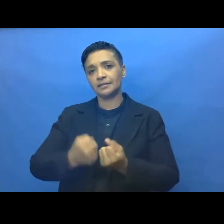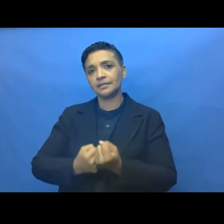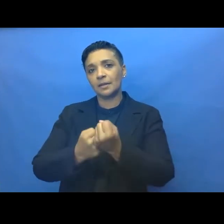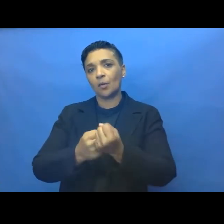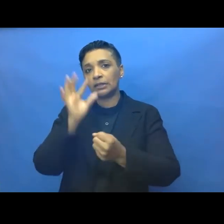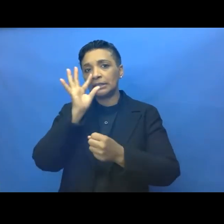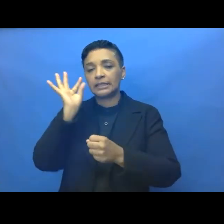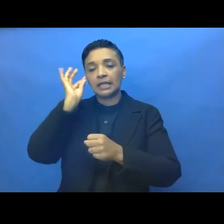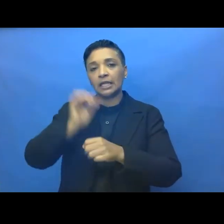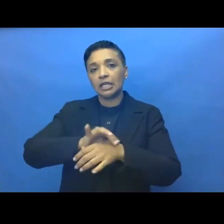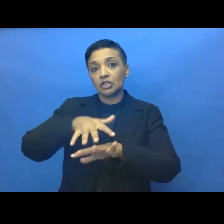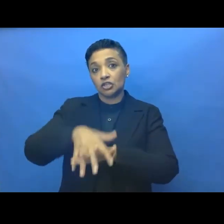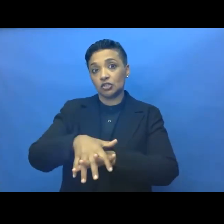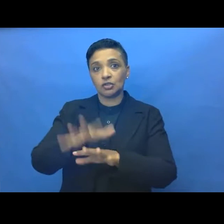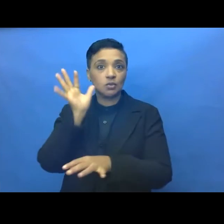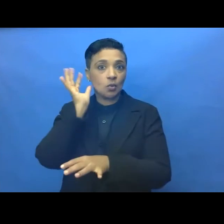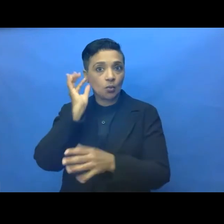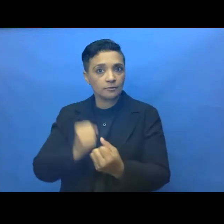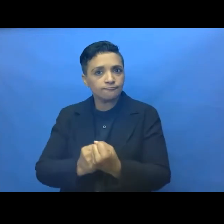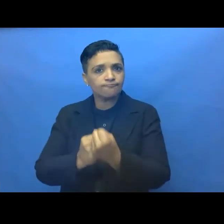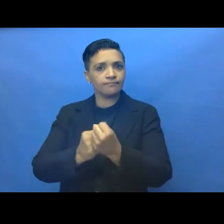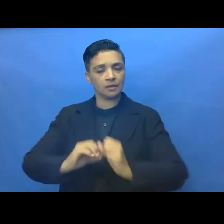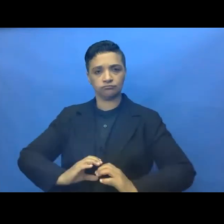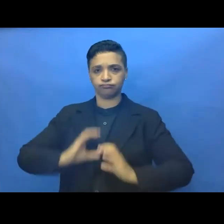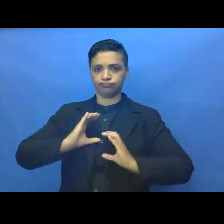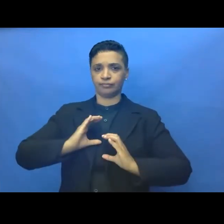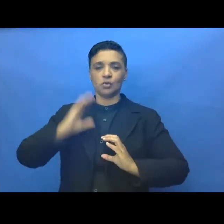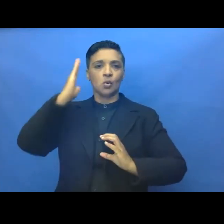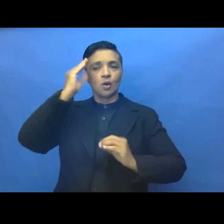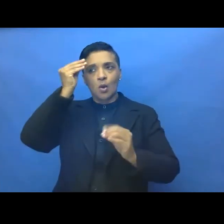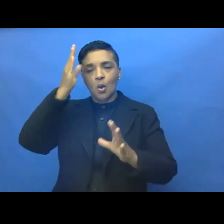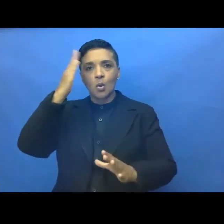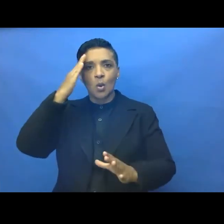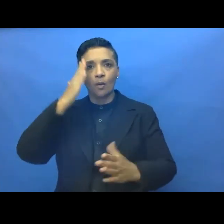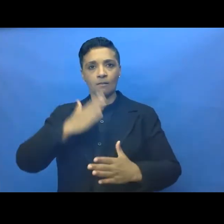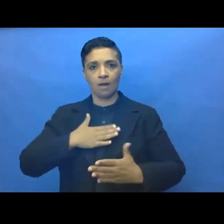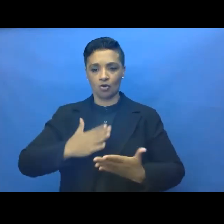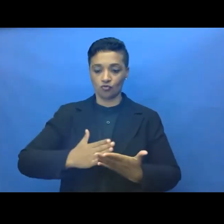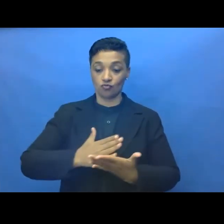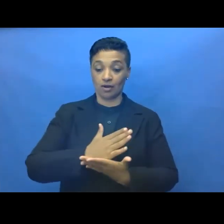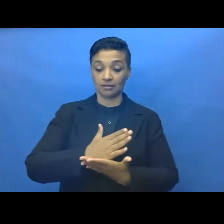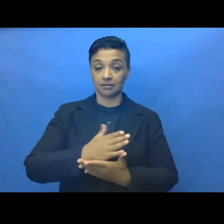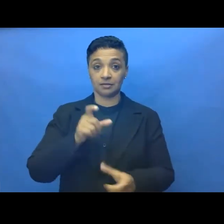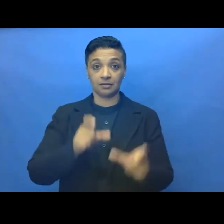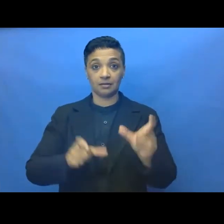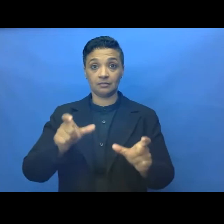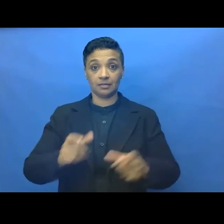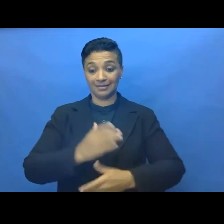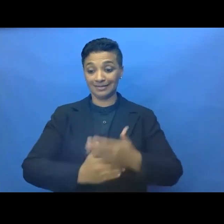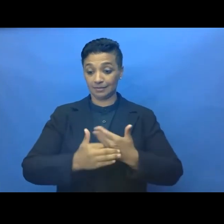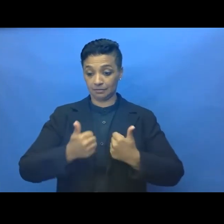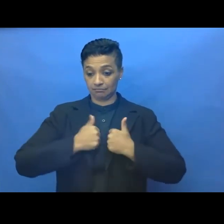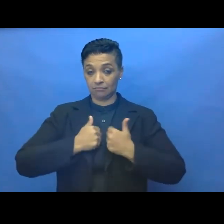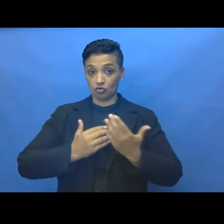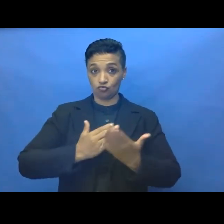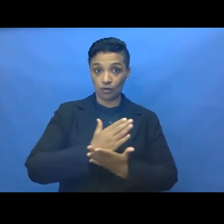et DRAF, le Sulawesi du Sud a renforcé les personnes